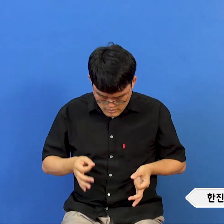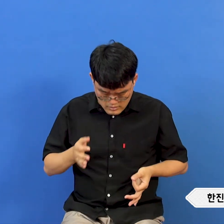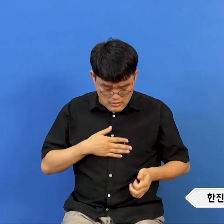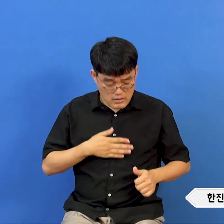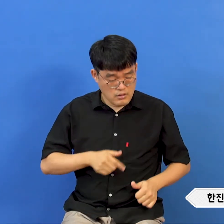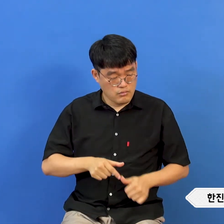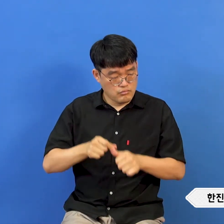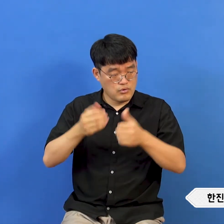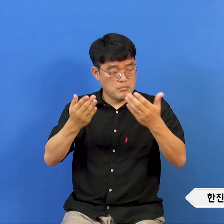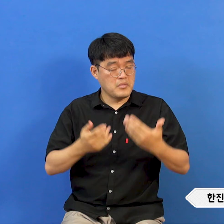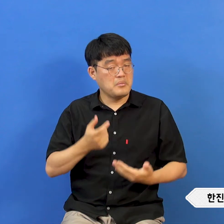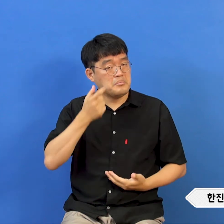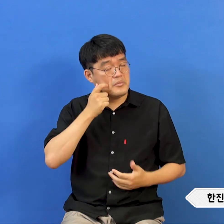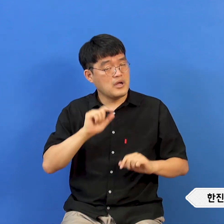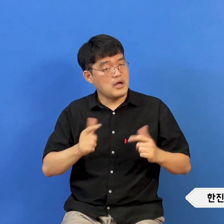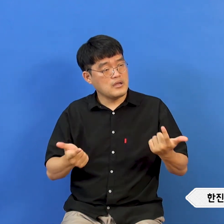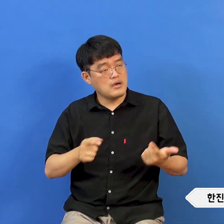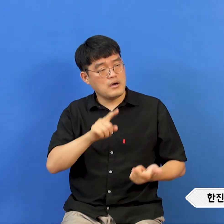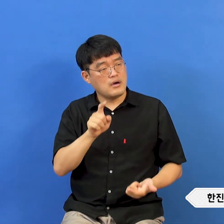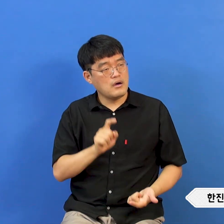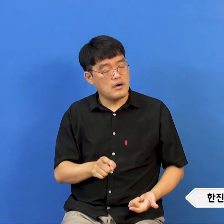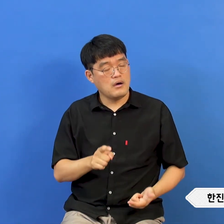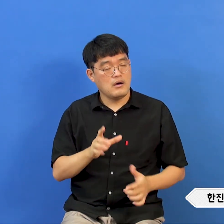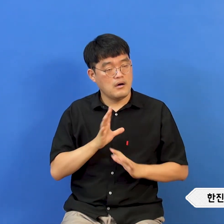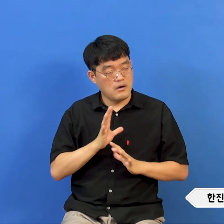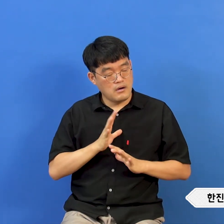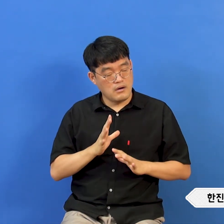받는 거 아니야? 하고 겁이 나는 분이 계실 겁니다.